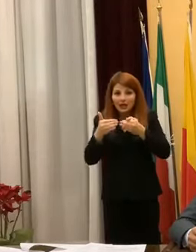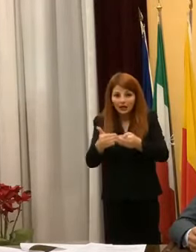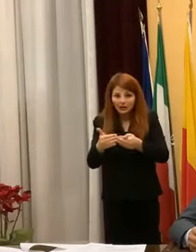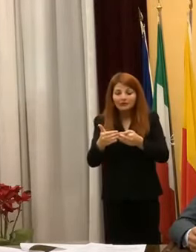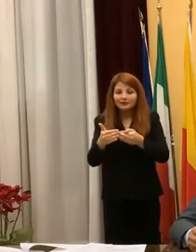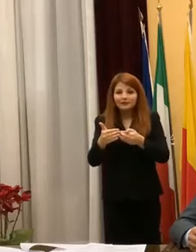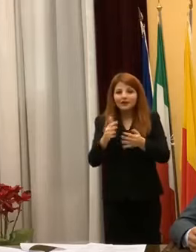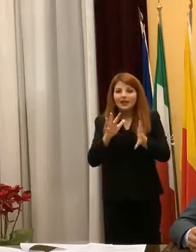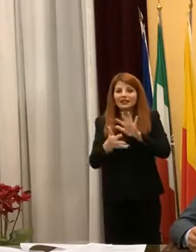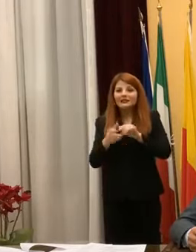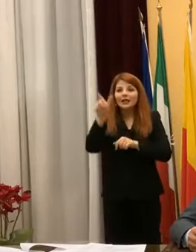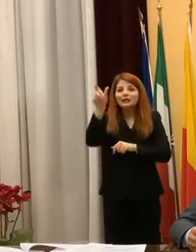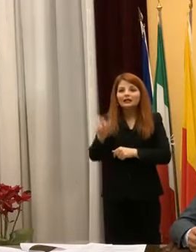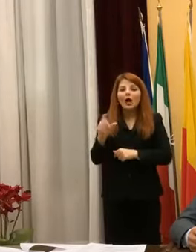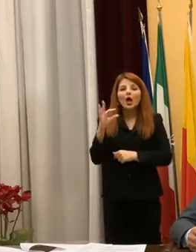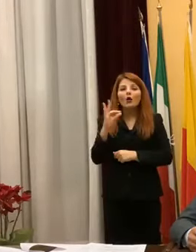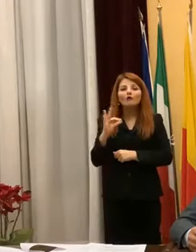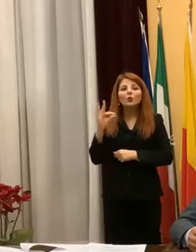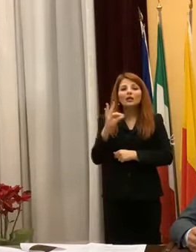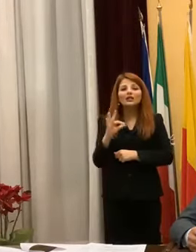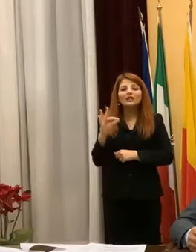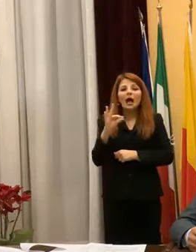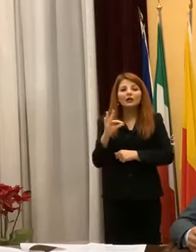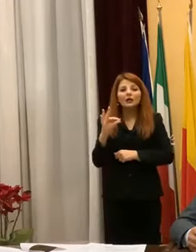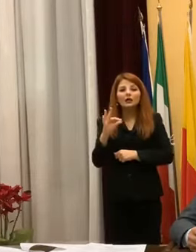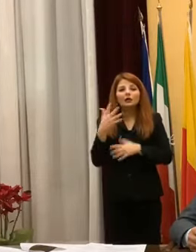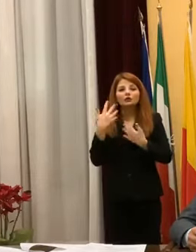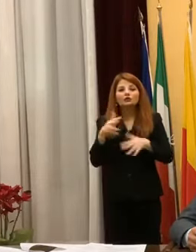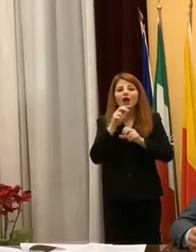organizzativo. Non c'è miglior